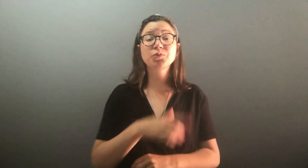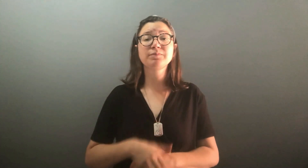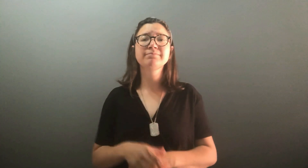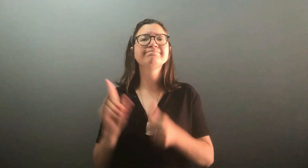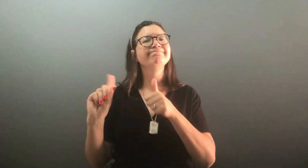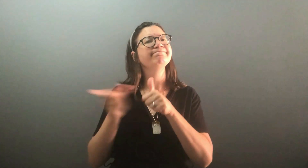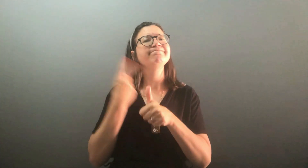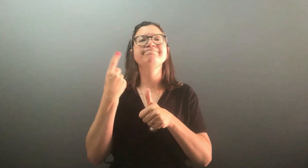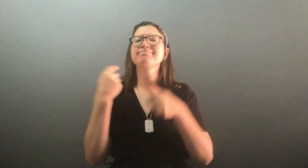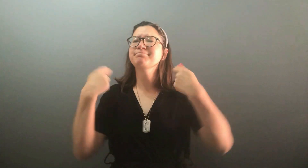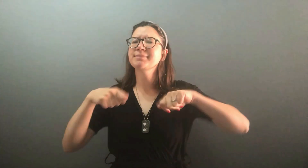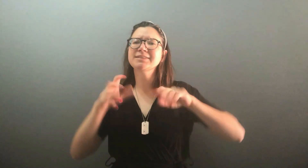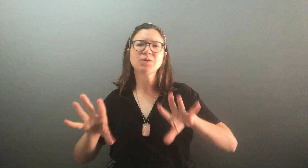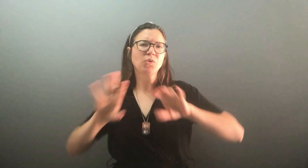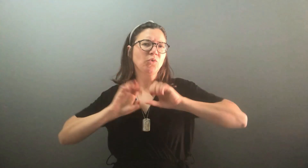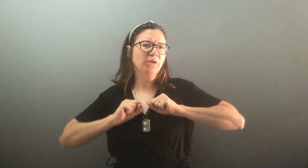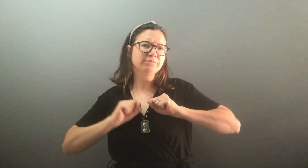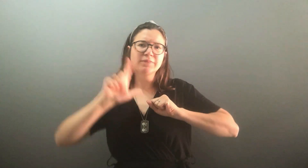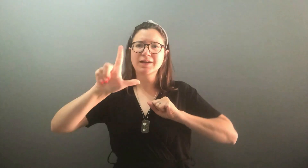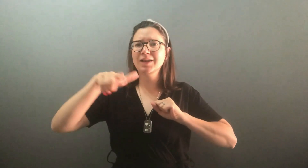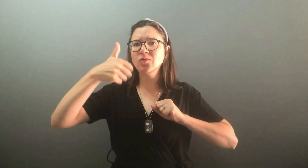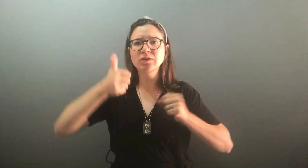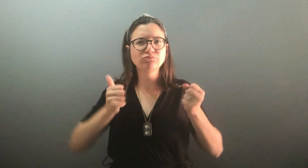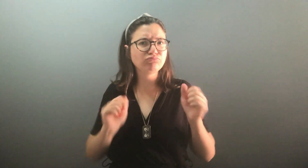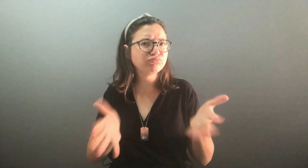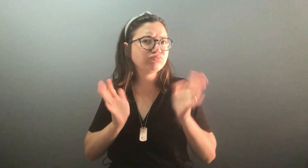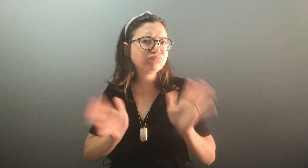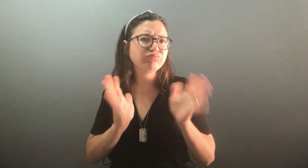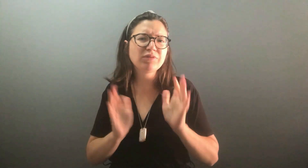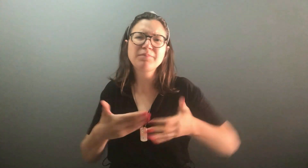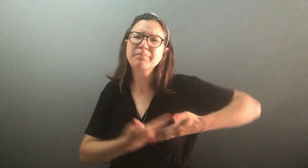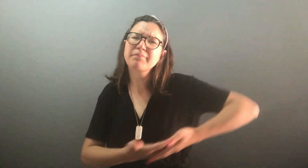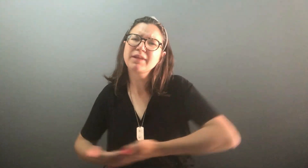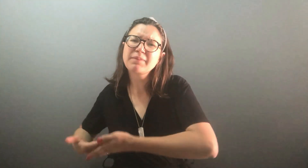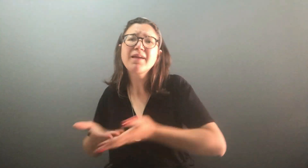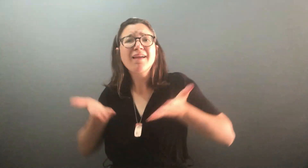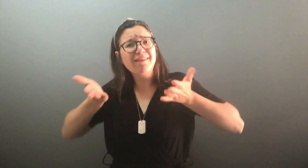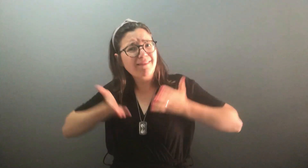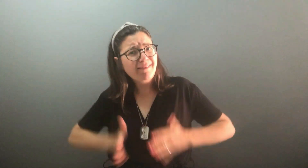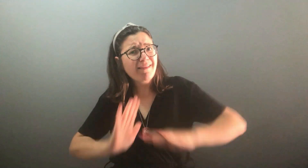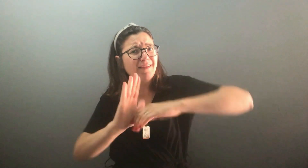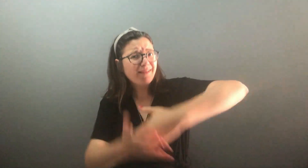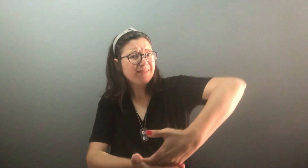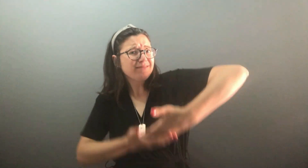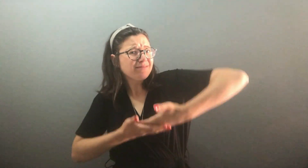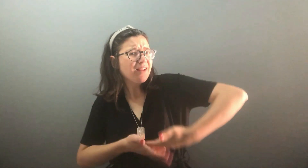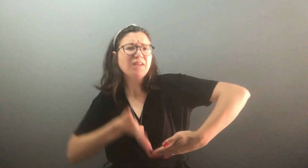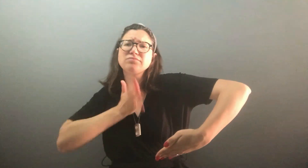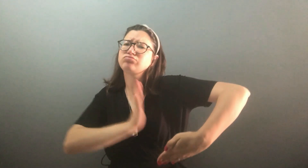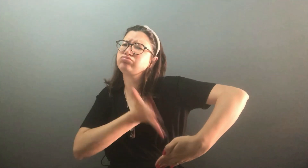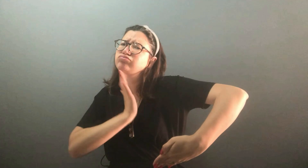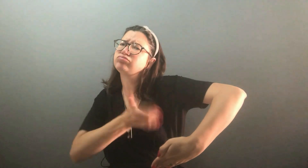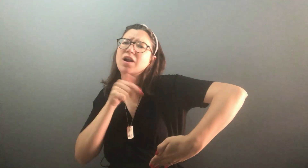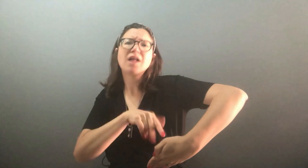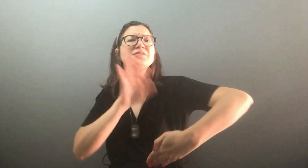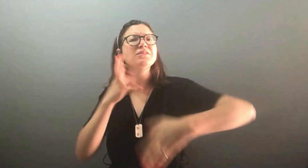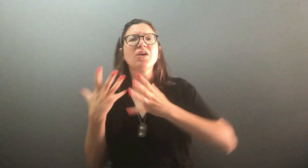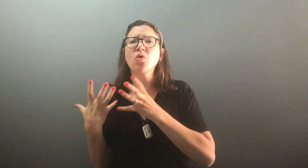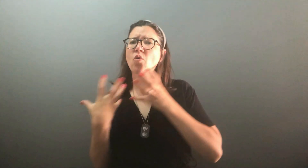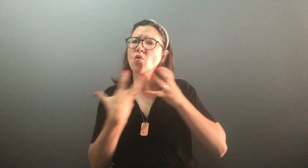que é primordial a aquisição da primeira língua ser língua de sinais, desde o nascimento. Porque se a criança adquire a